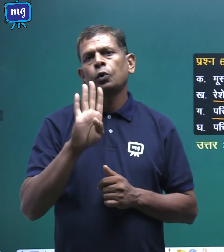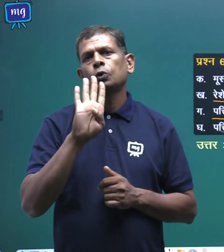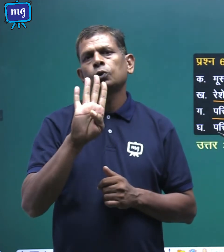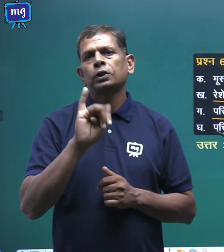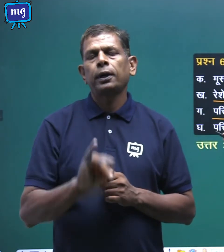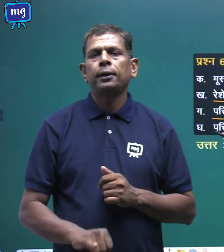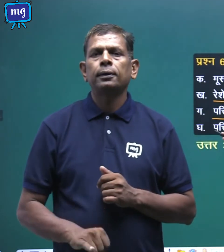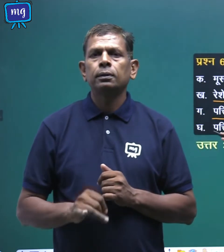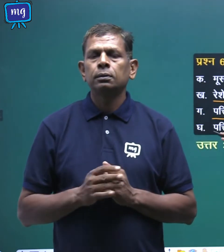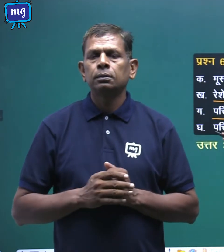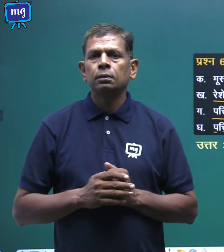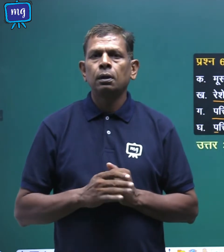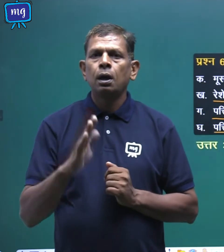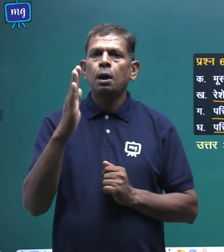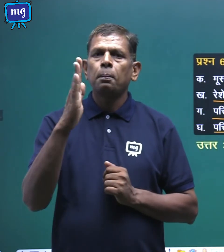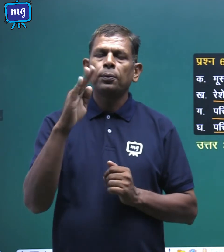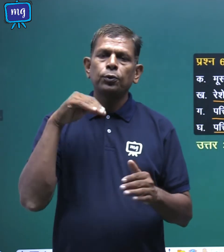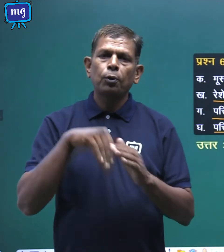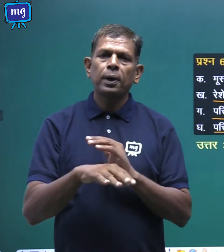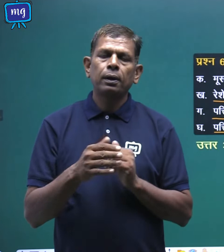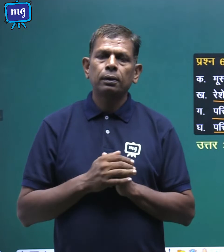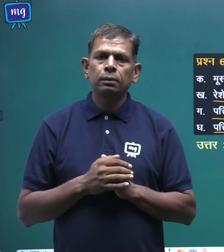चौथा है पत्तियों में